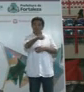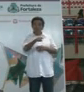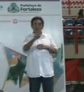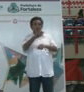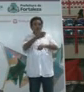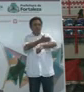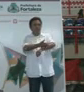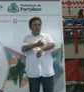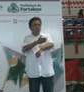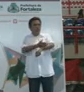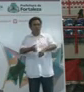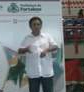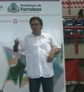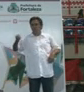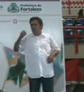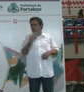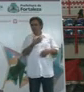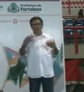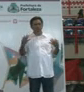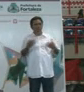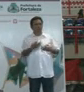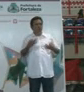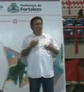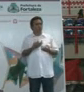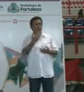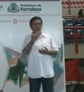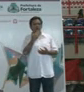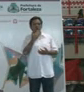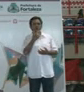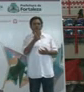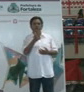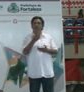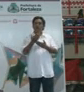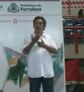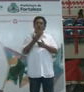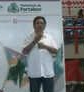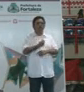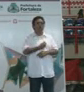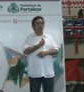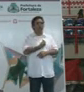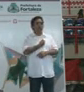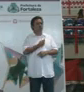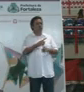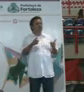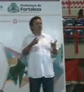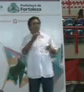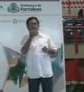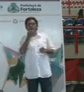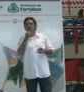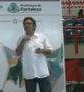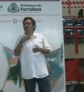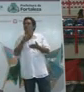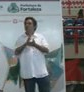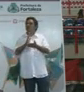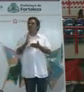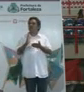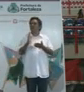esse exercício é infalível. Ele ajuda muito na vida da gente. Professor, mas para poder eu